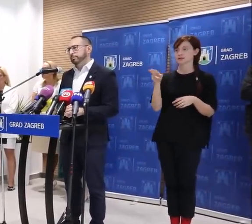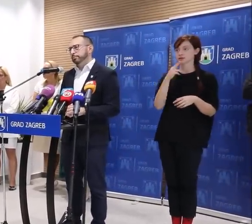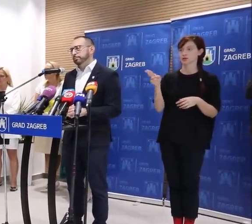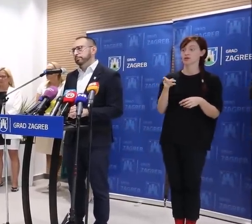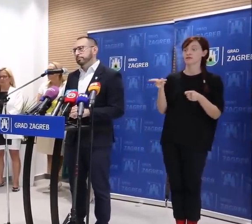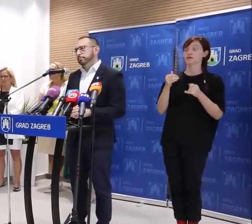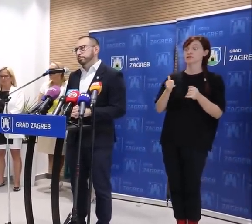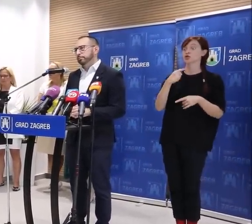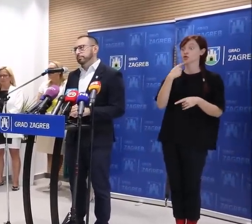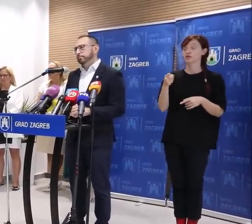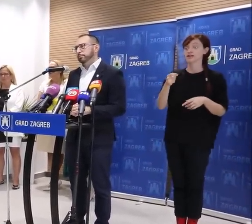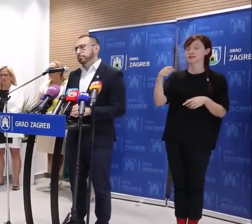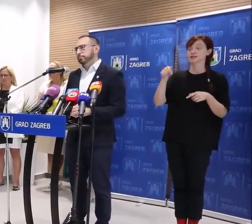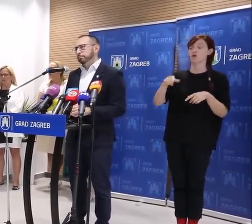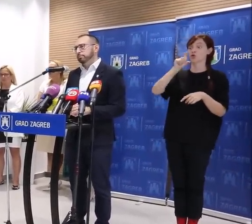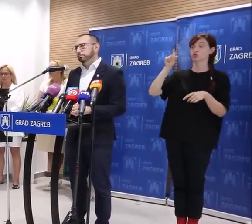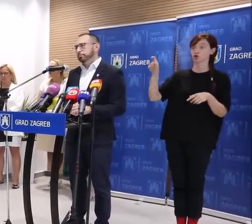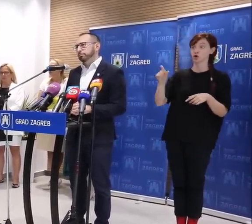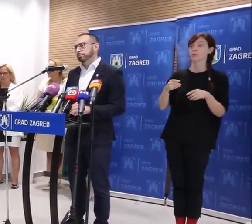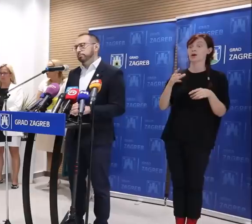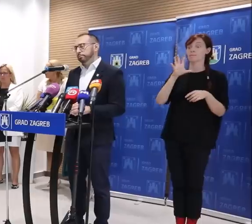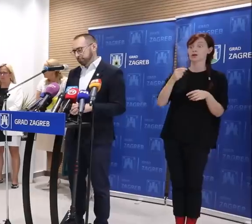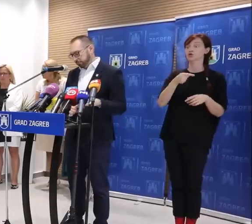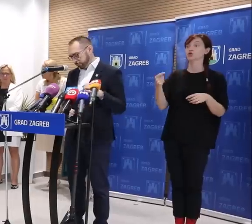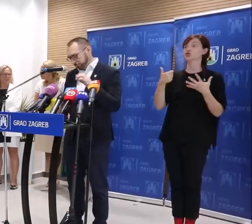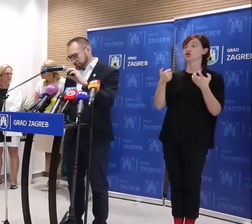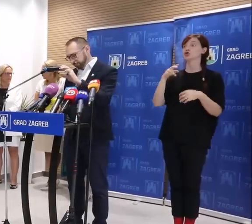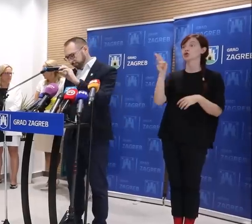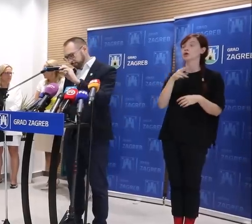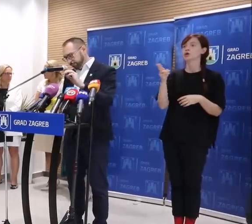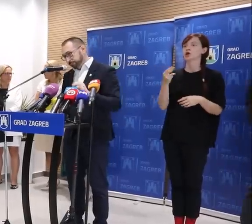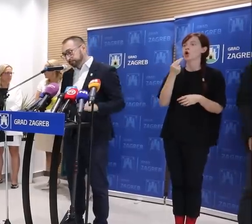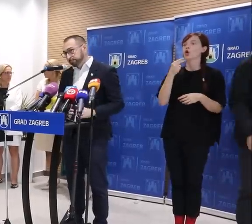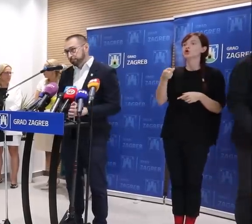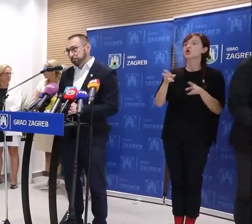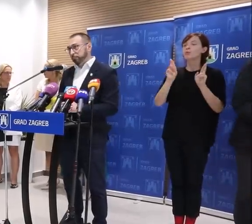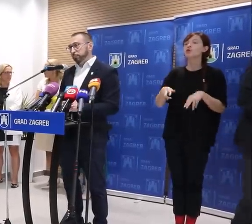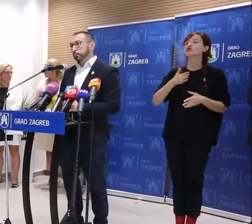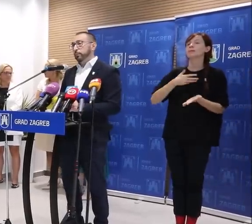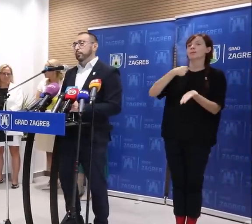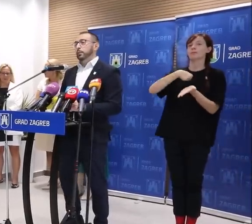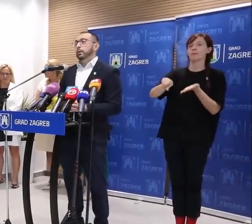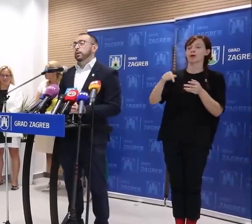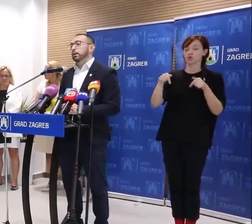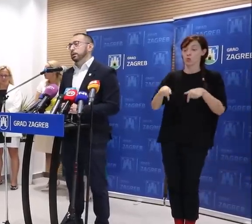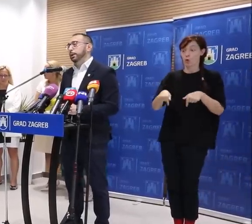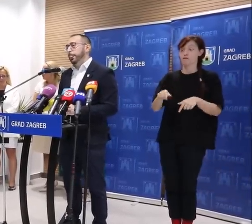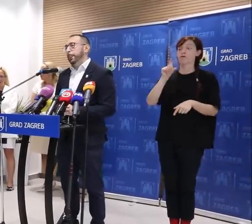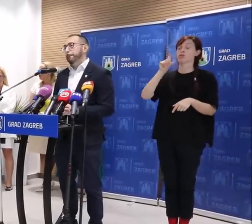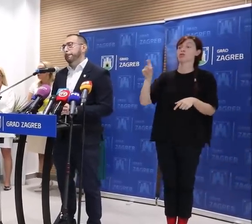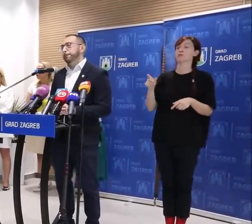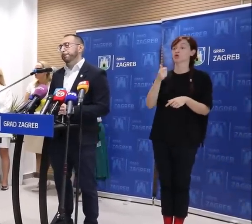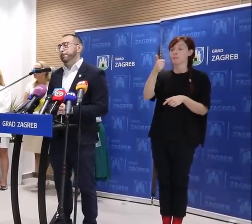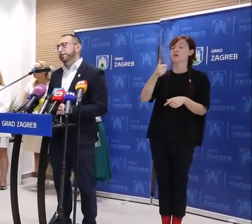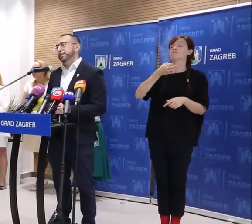između 500 i 600 eura. Koji stariji građani će ovdje grada Zagreba moći sebi priuštiti uopće da budu u ovakvom staračkom domu? To